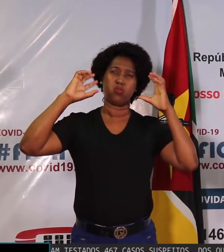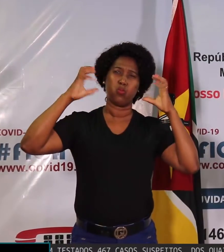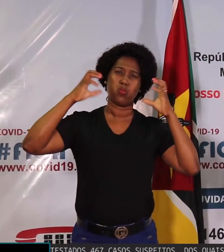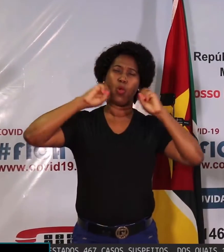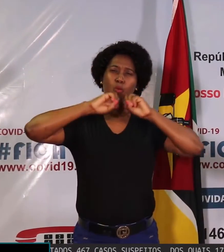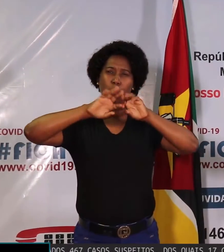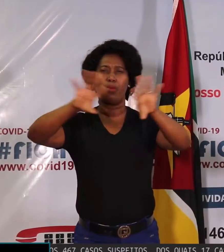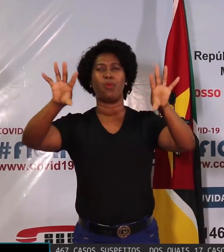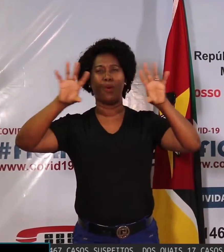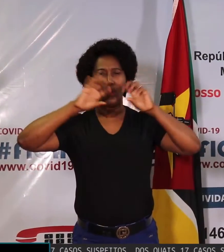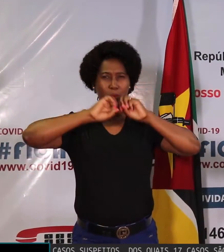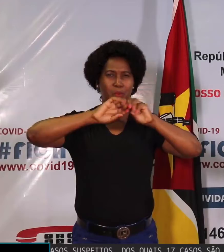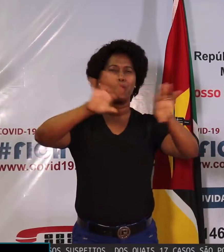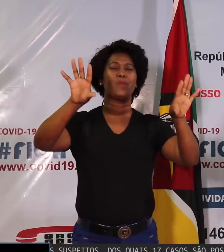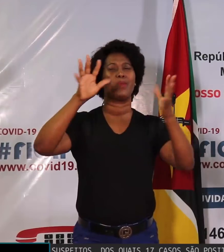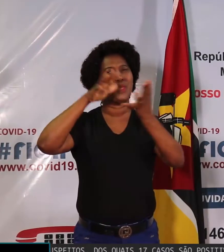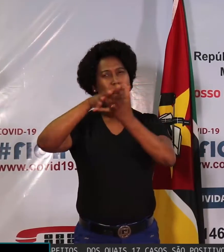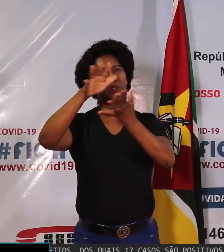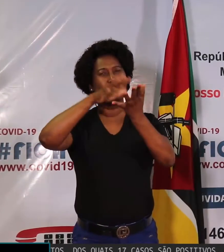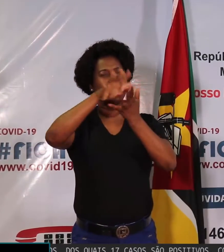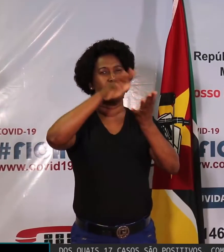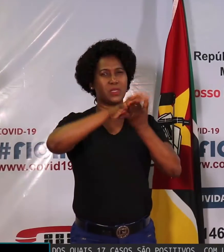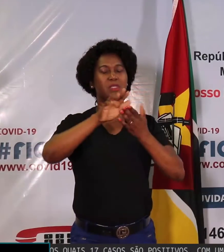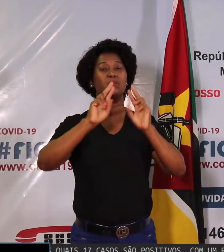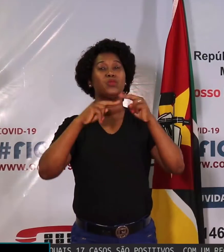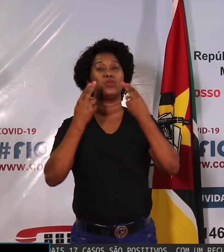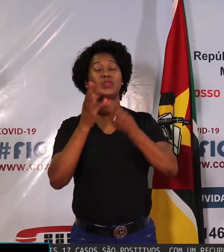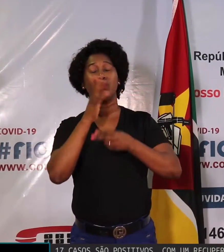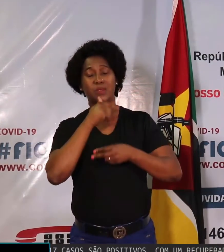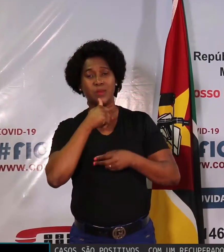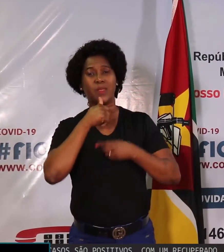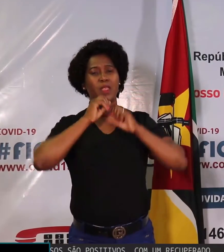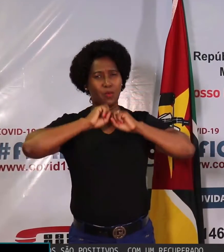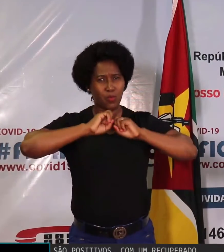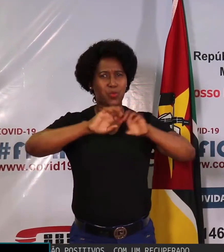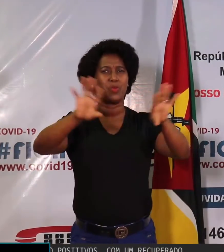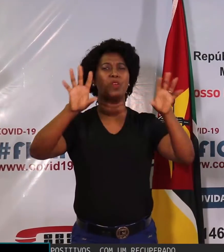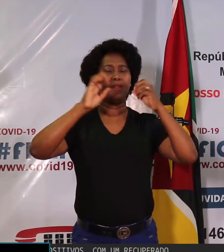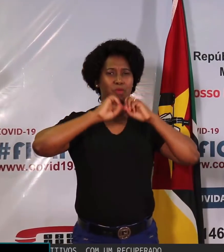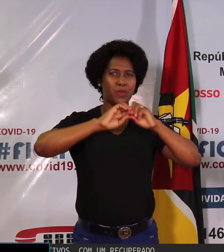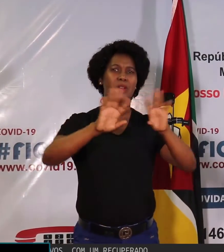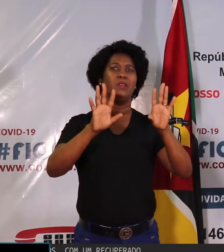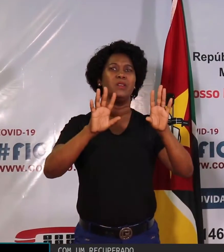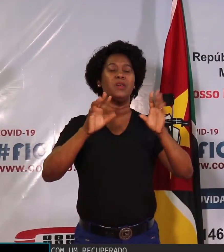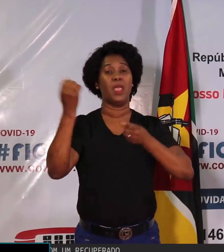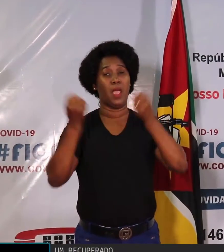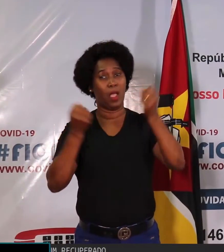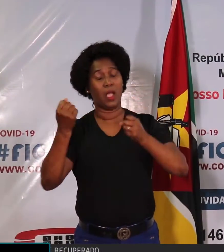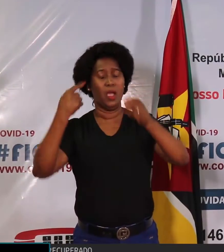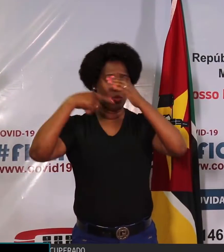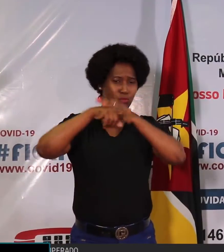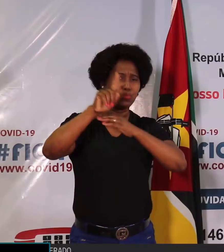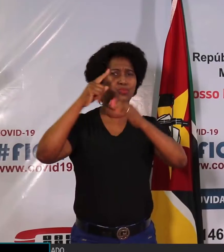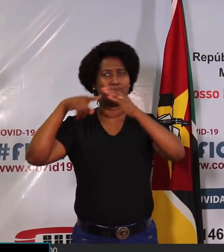passam informação de educação para os munícipes e esta informação e esta circulação é feita em